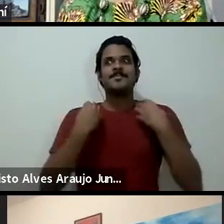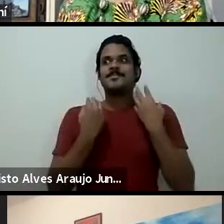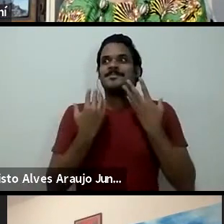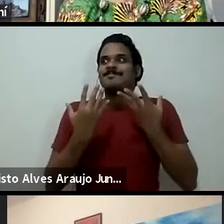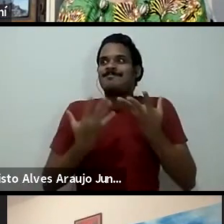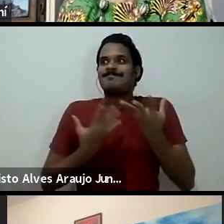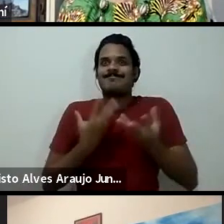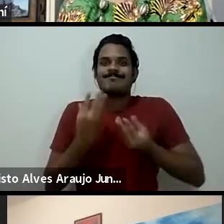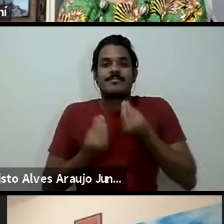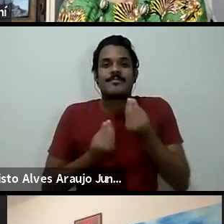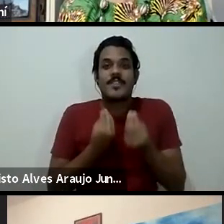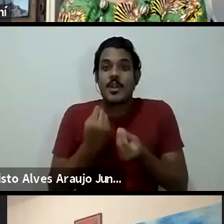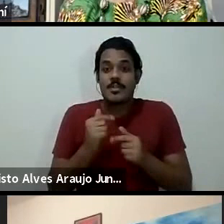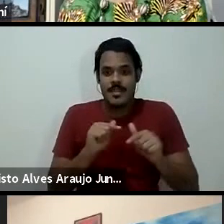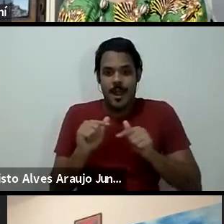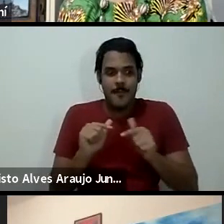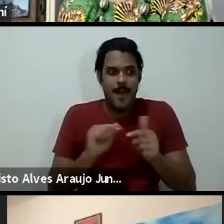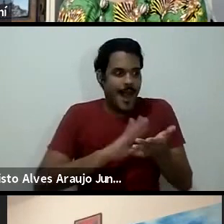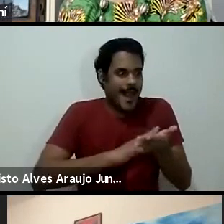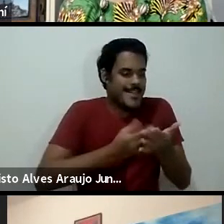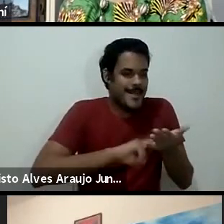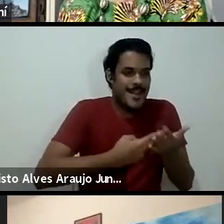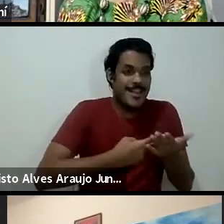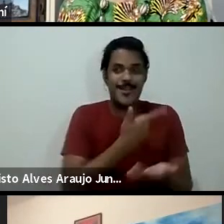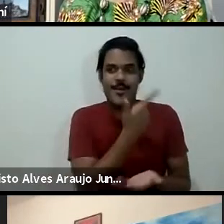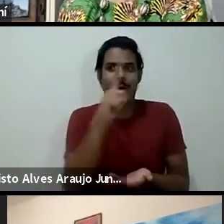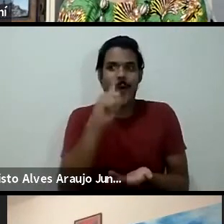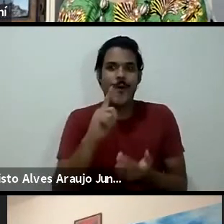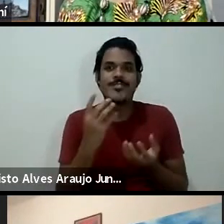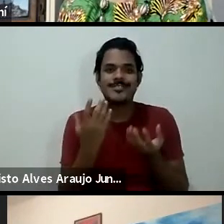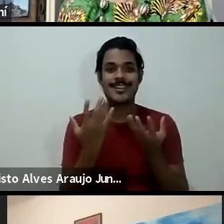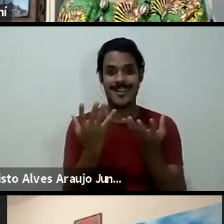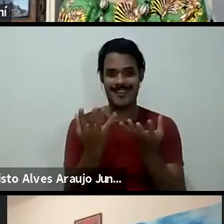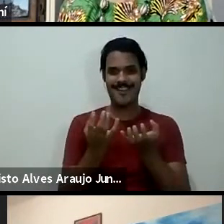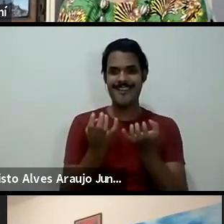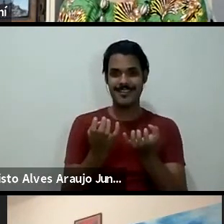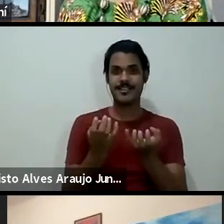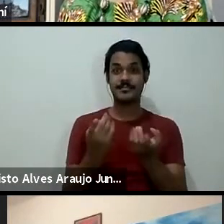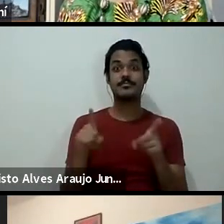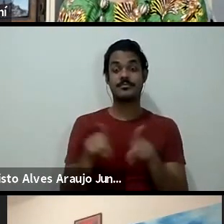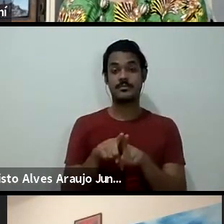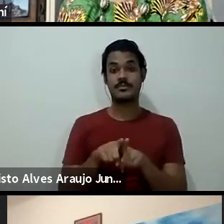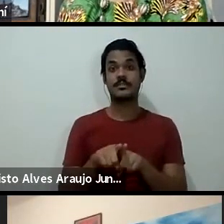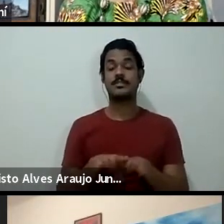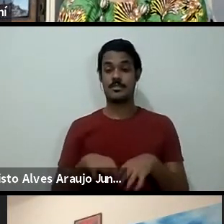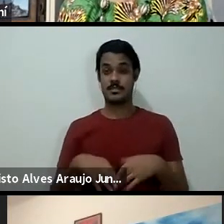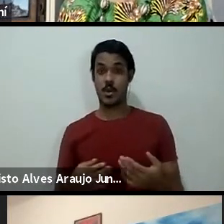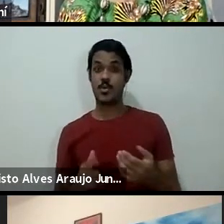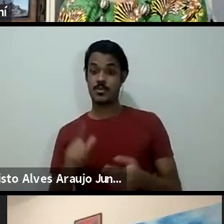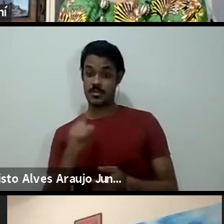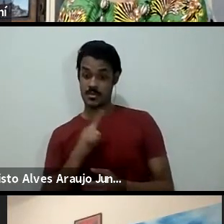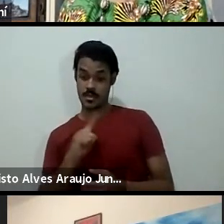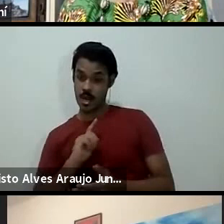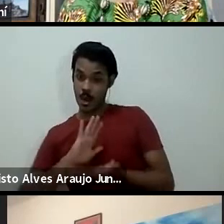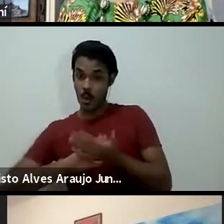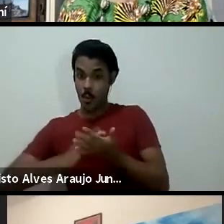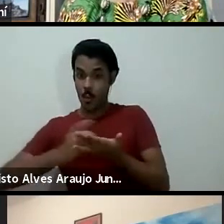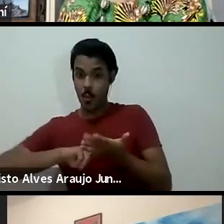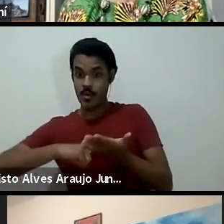a fazer outras interpretações. Existe uma interpretação que é uma interpretação